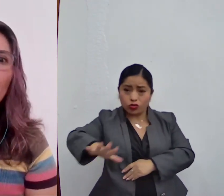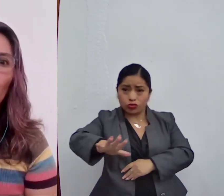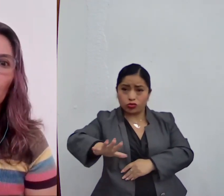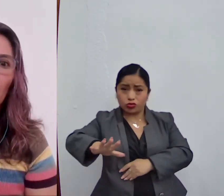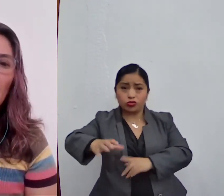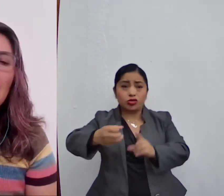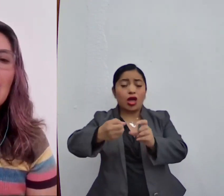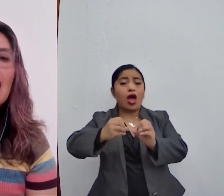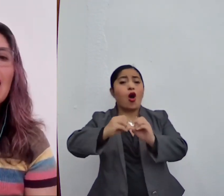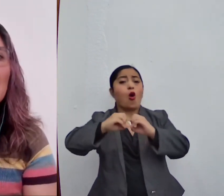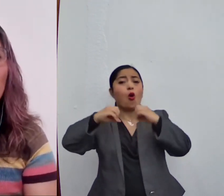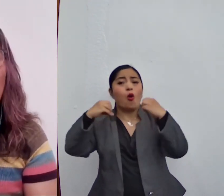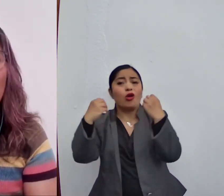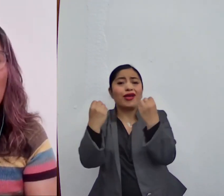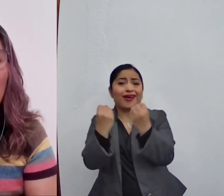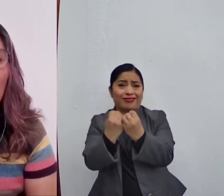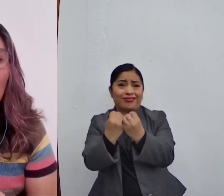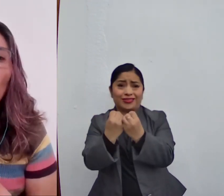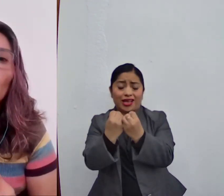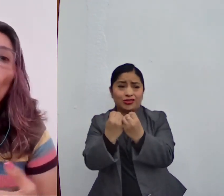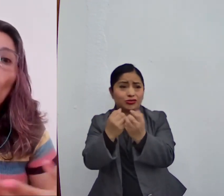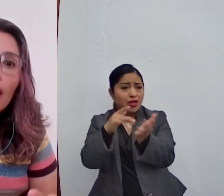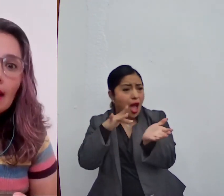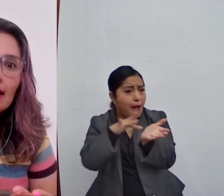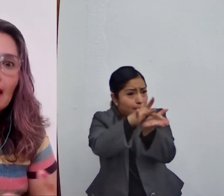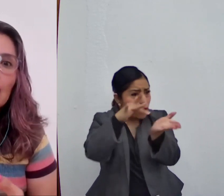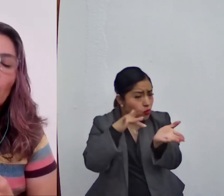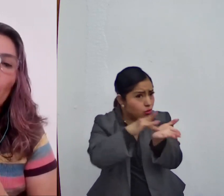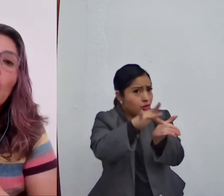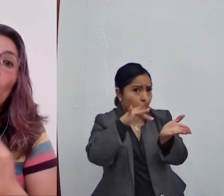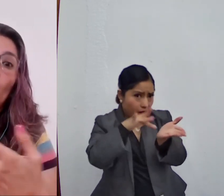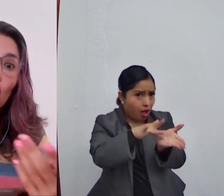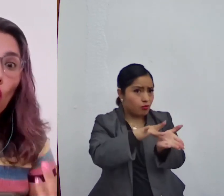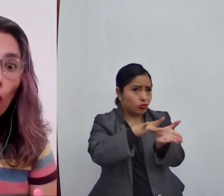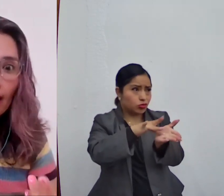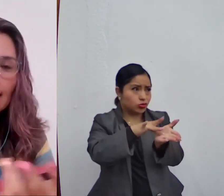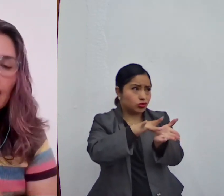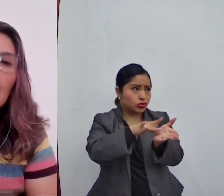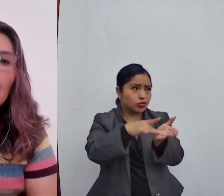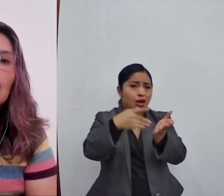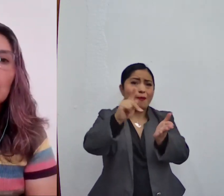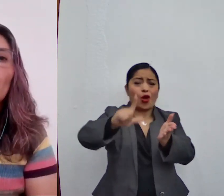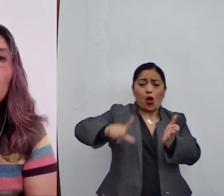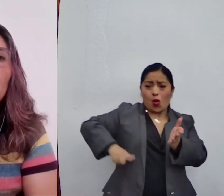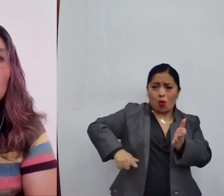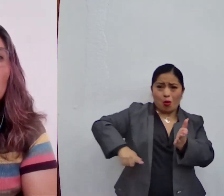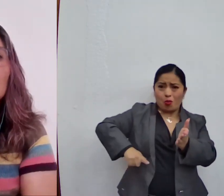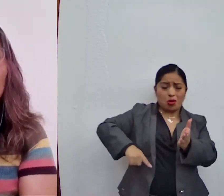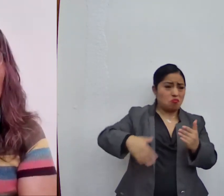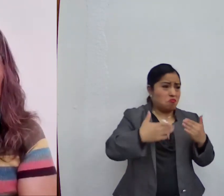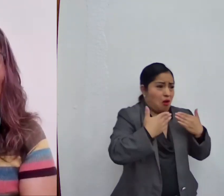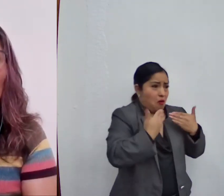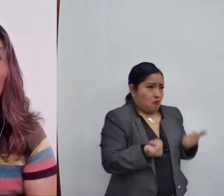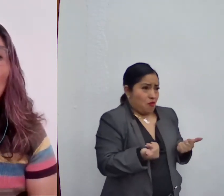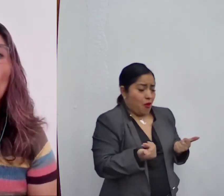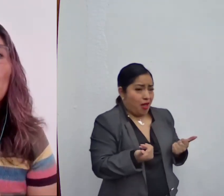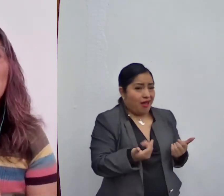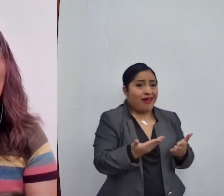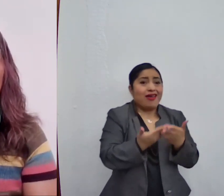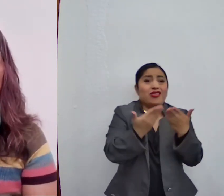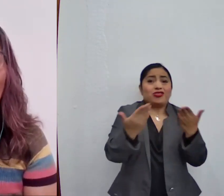organizaciones hacemos y que de repente los URIs, que se supone, o los UBRIs, que se supone que son